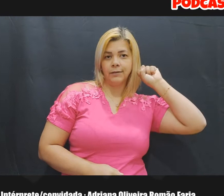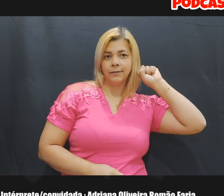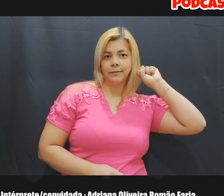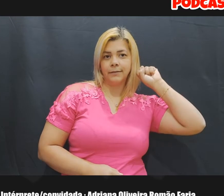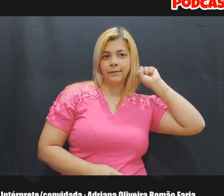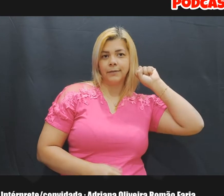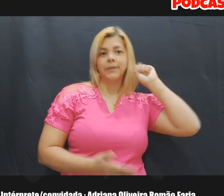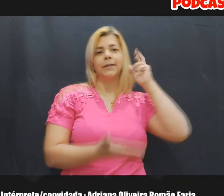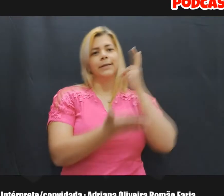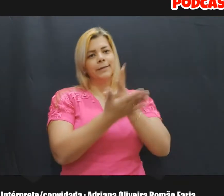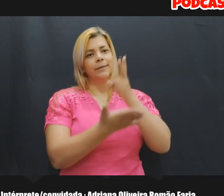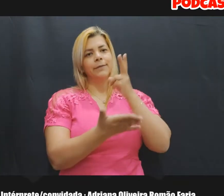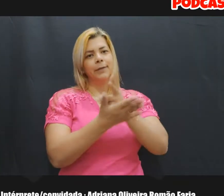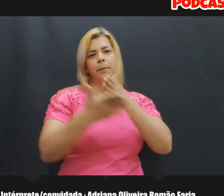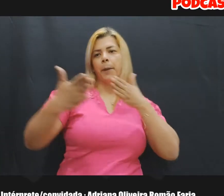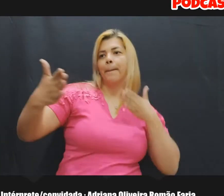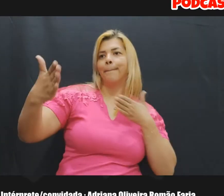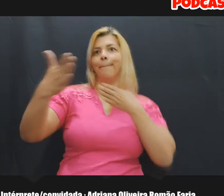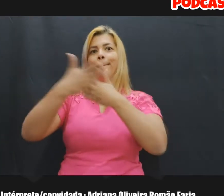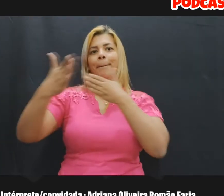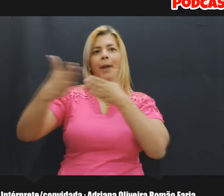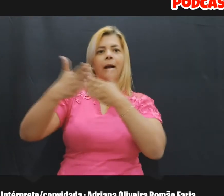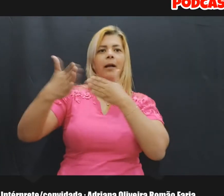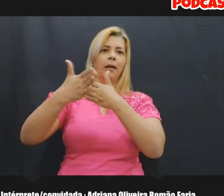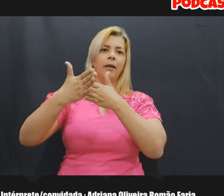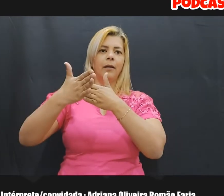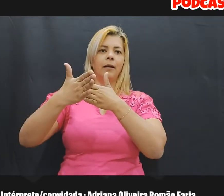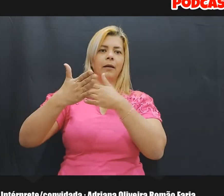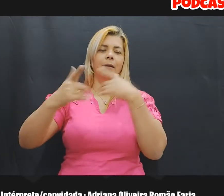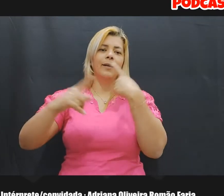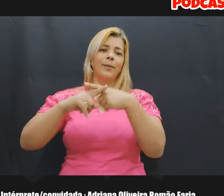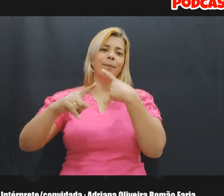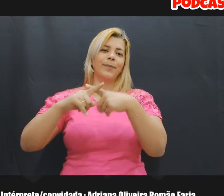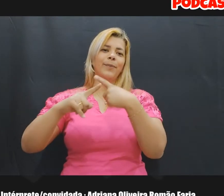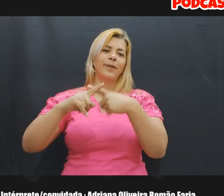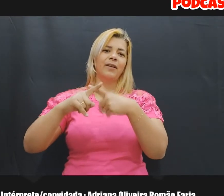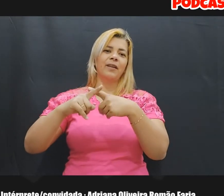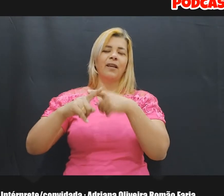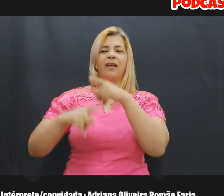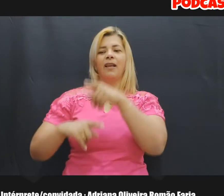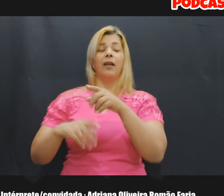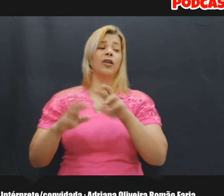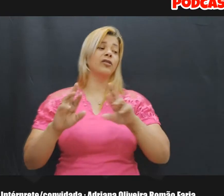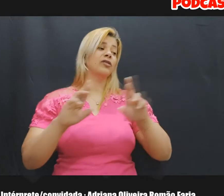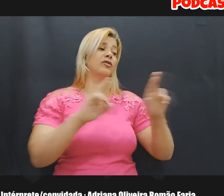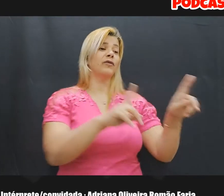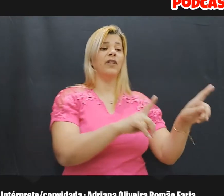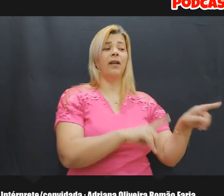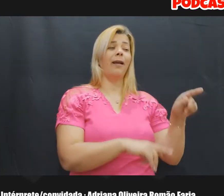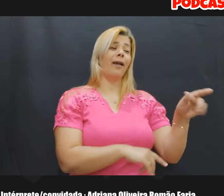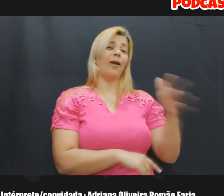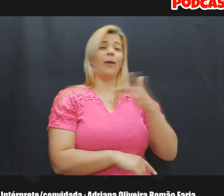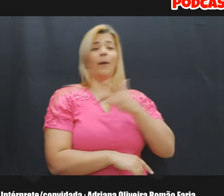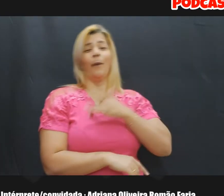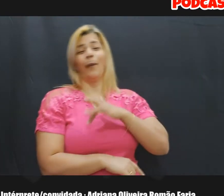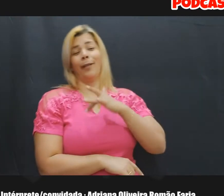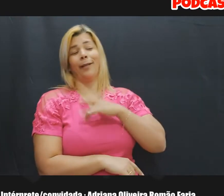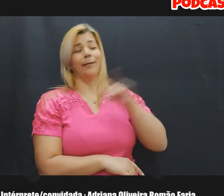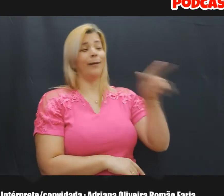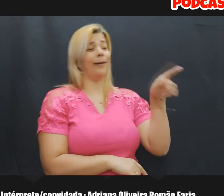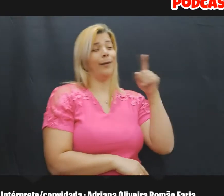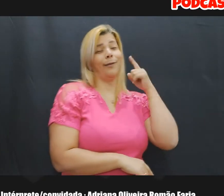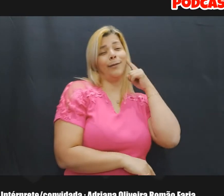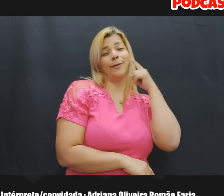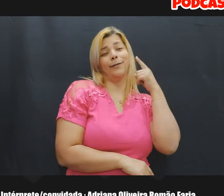sempre há essa barreira, porque aí eles começam a tratar de forma diferente. Ele é surdo,